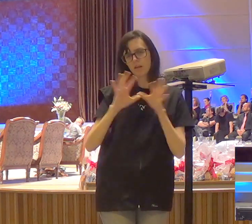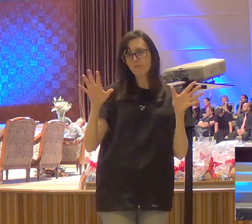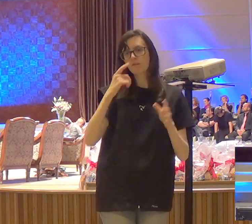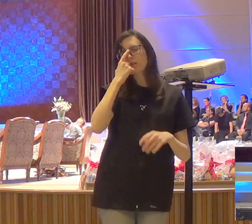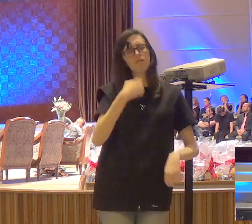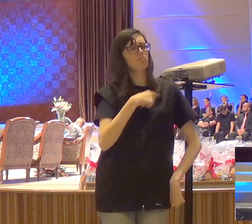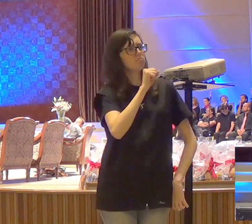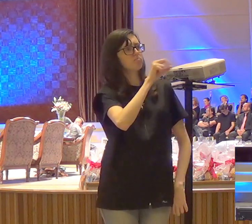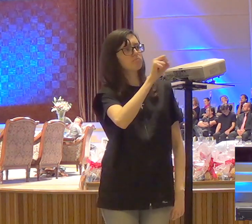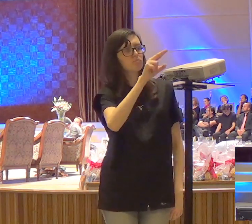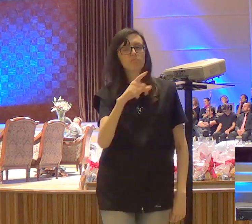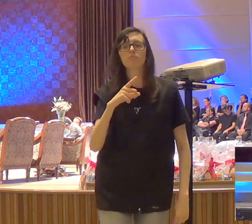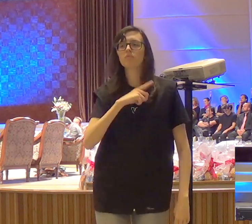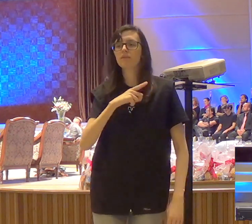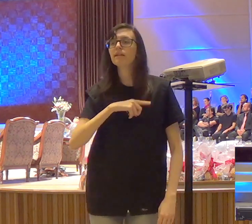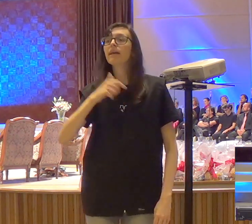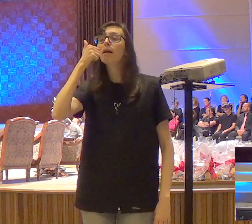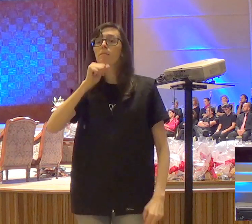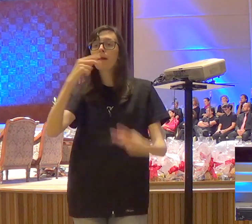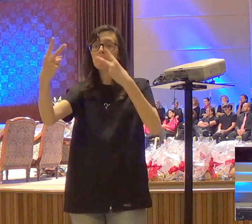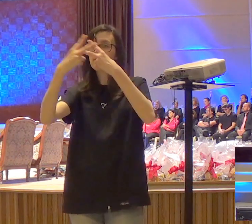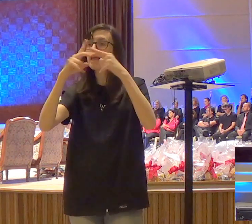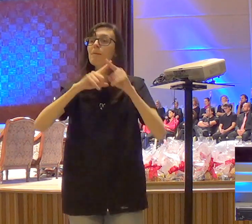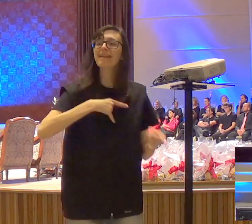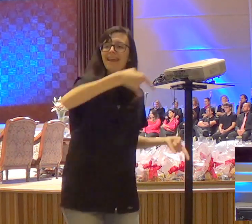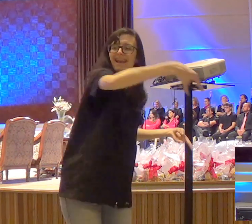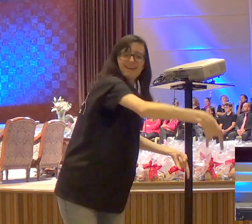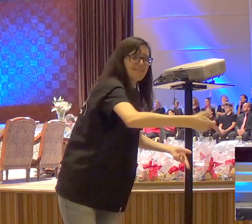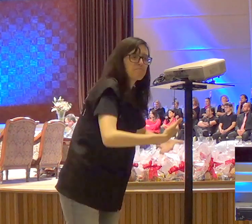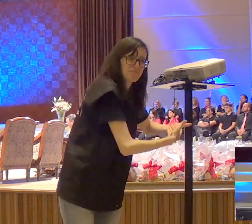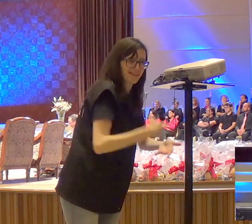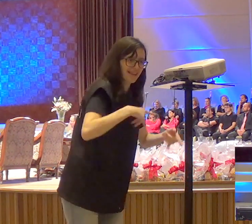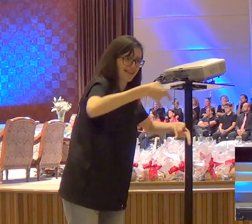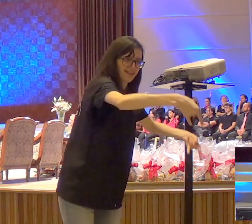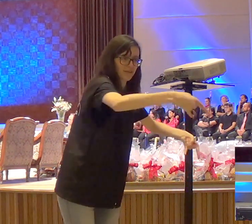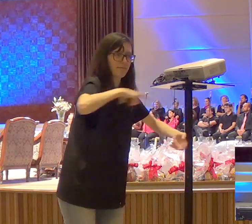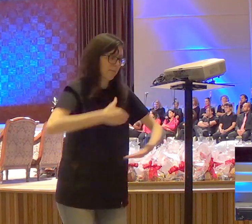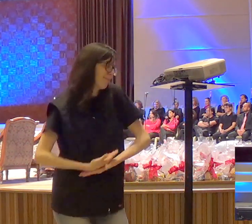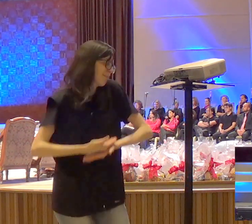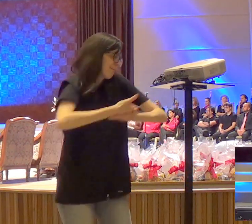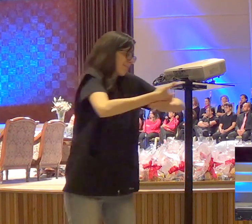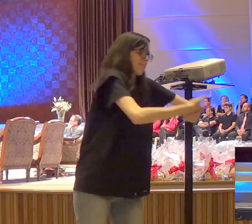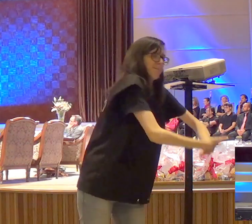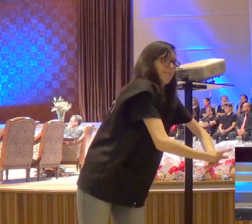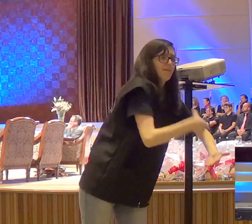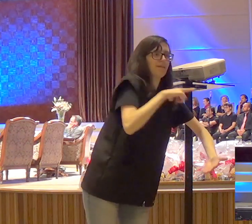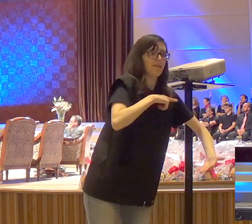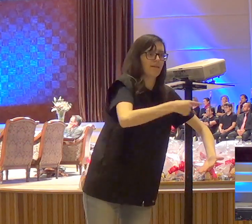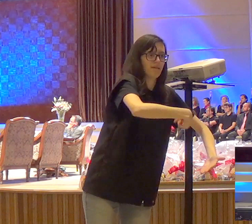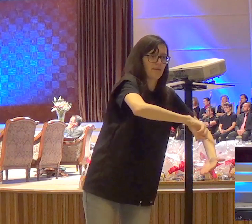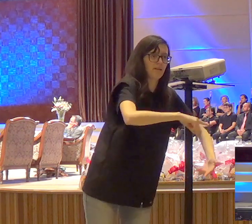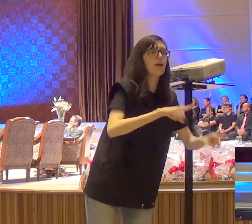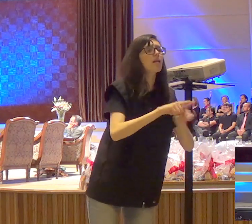viram mães e vários berços ali dentro. And little children running around the prison yard. E várias crianças